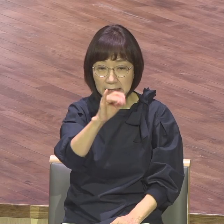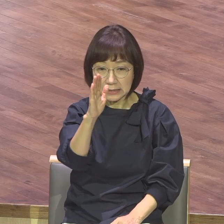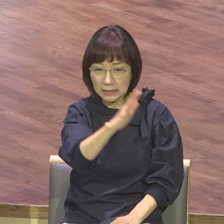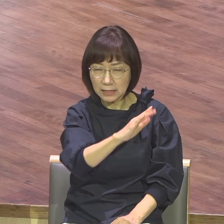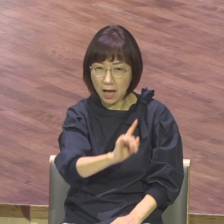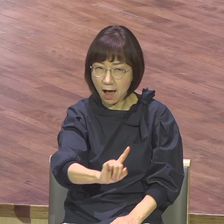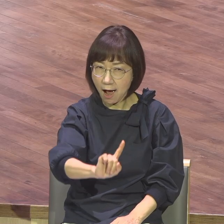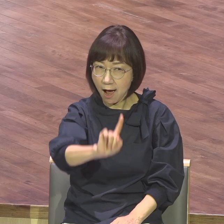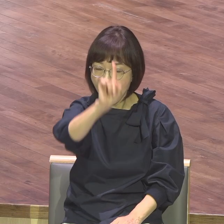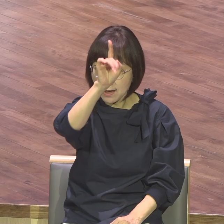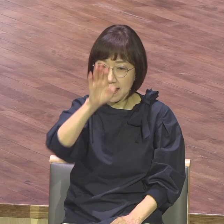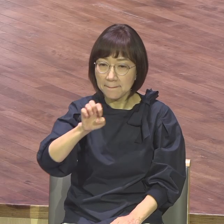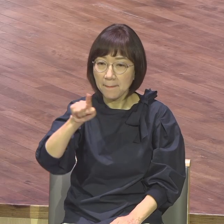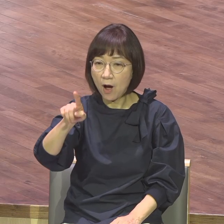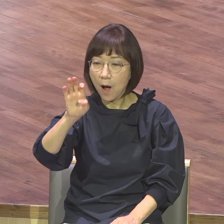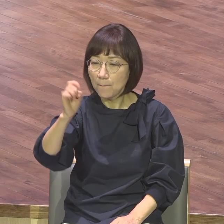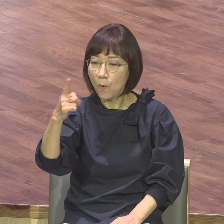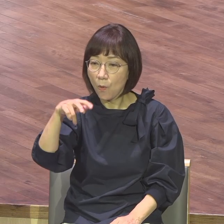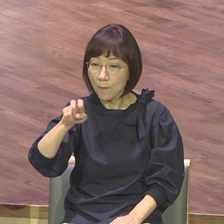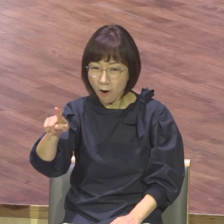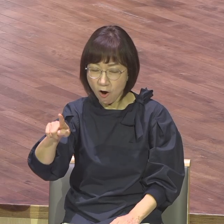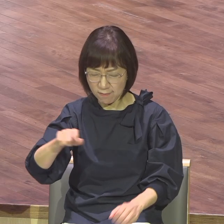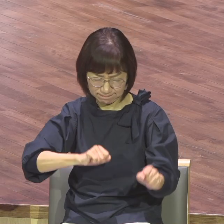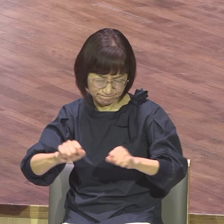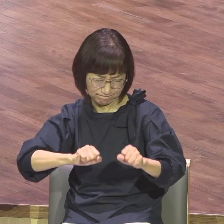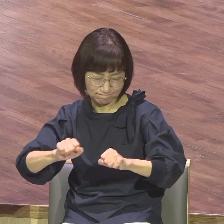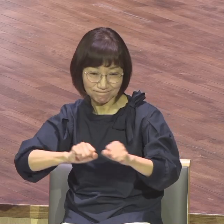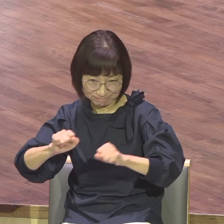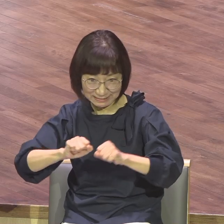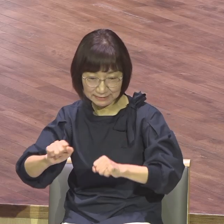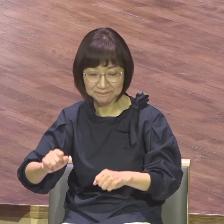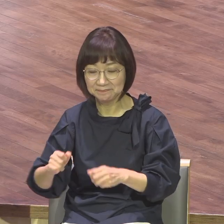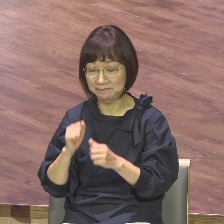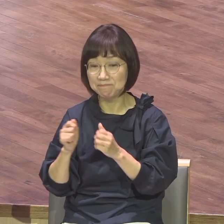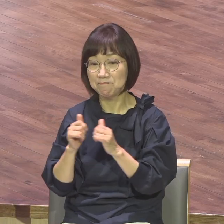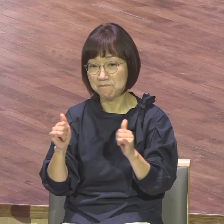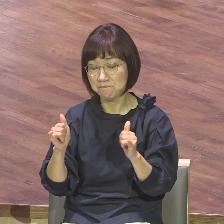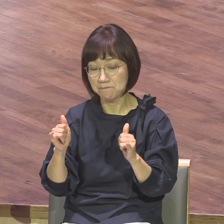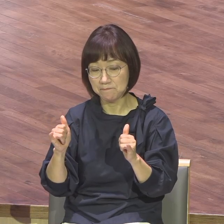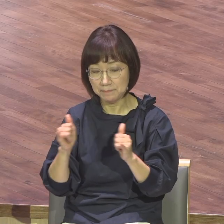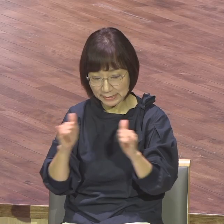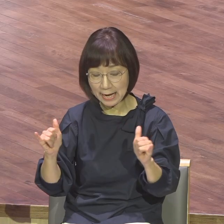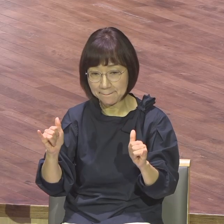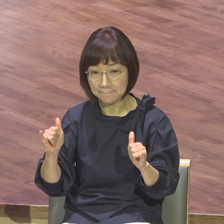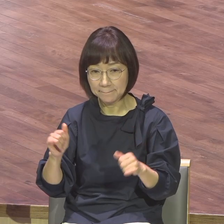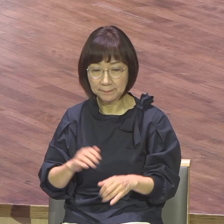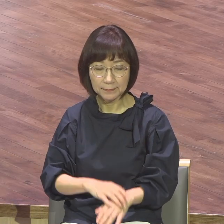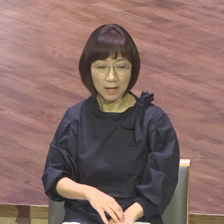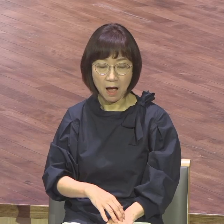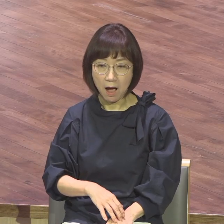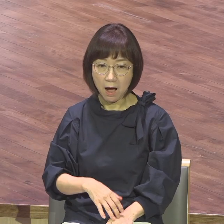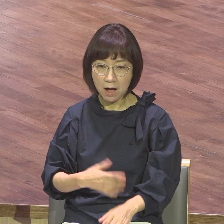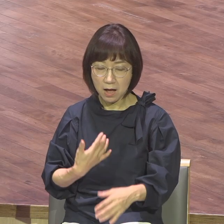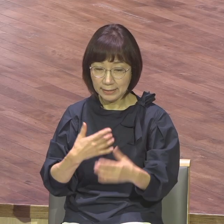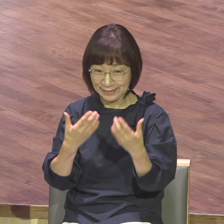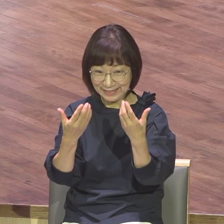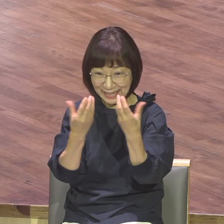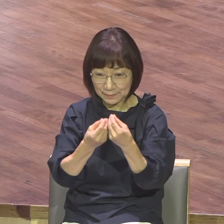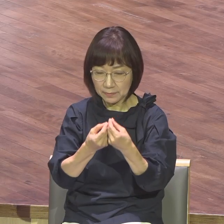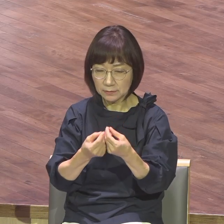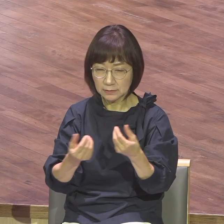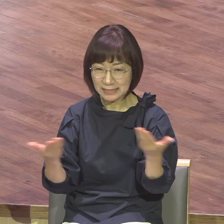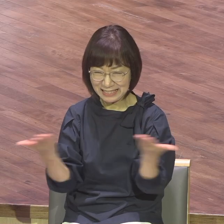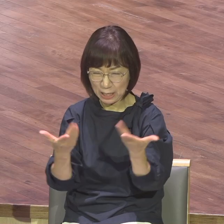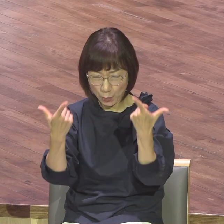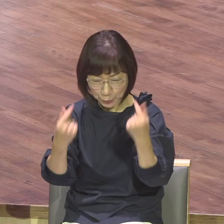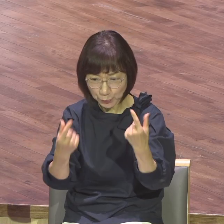하이는 높다는 뜻이죠. 퍼포머는 실행자 그런 뜻이죠. 그래서 높은 실행을 갖춘 사람을 하이 퍼포머라 그렇게